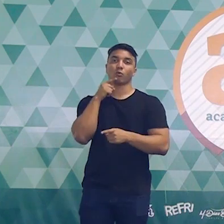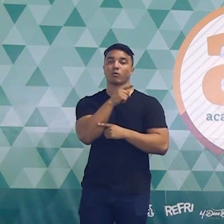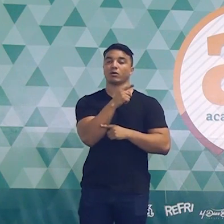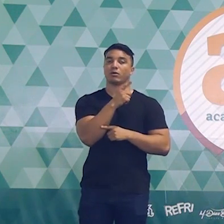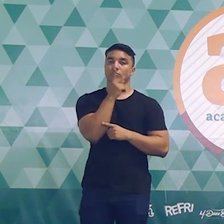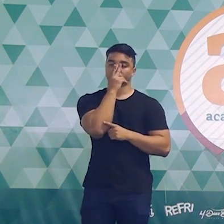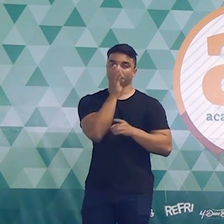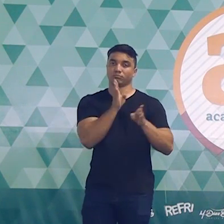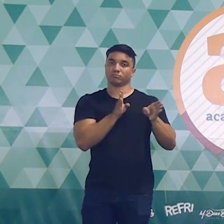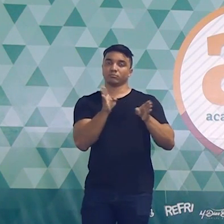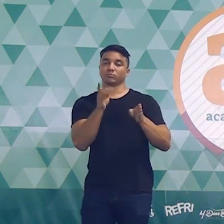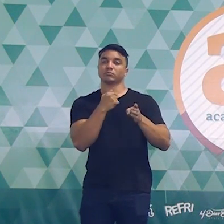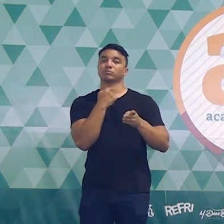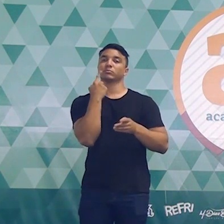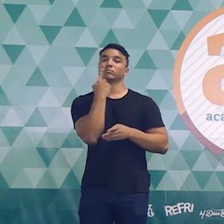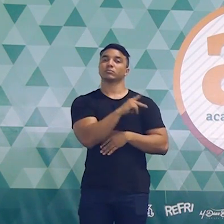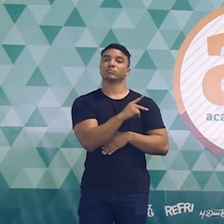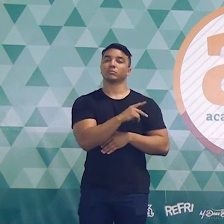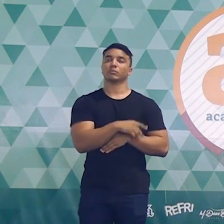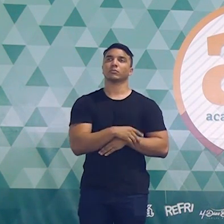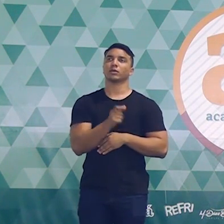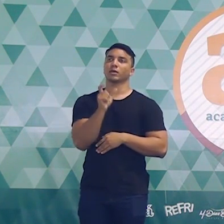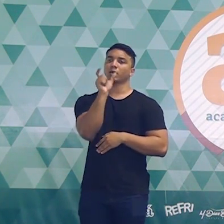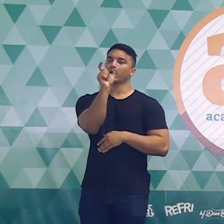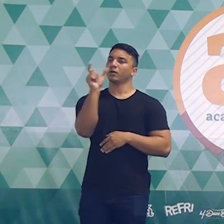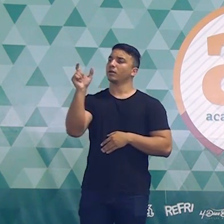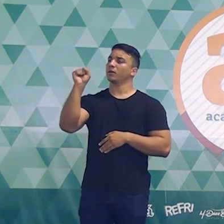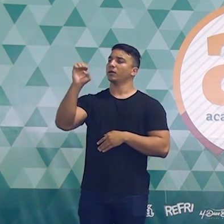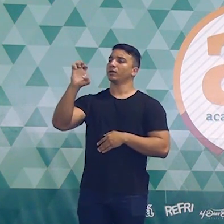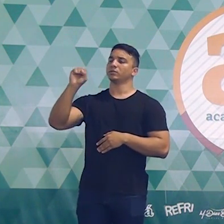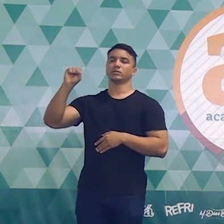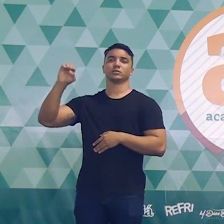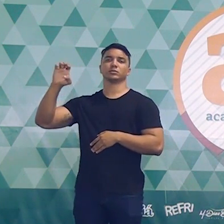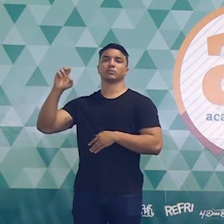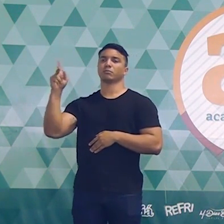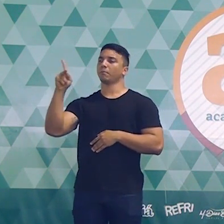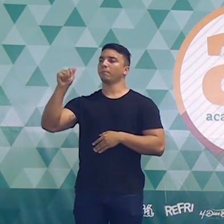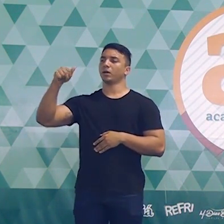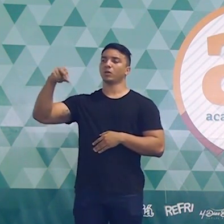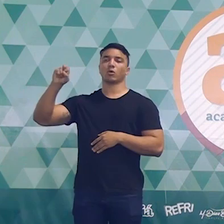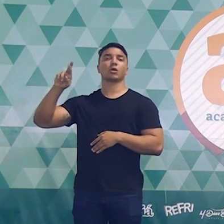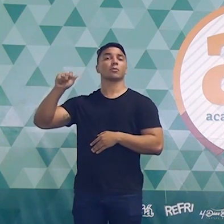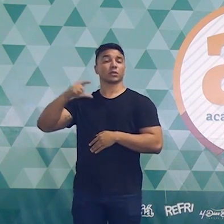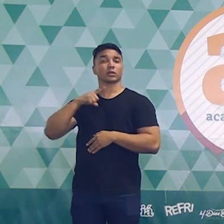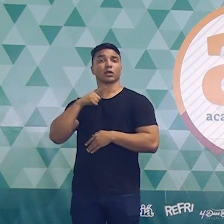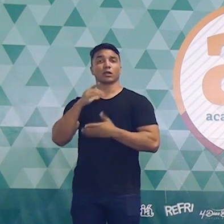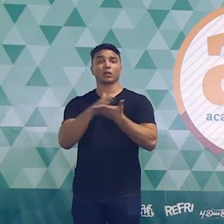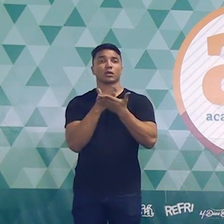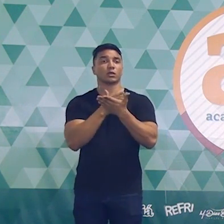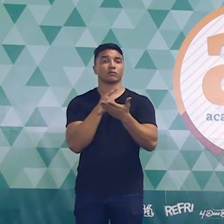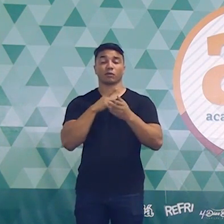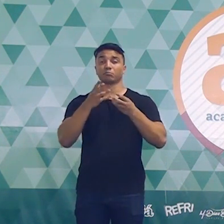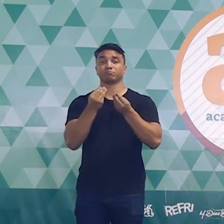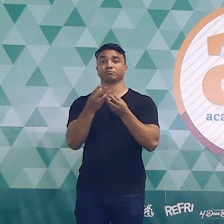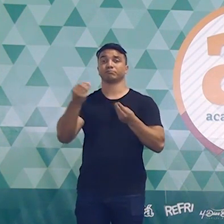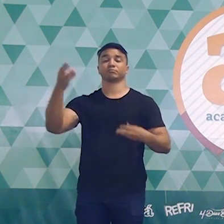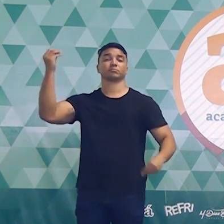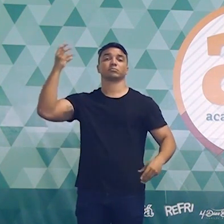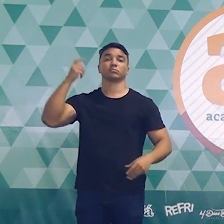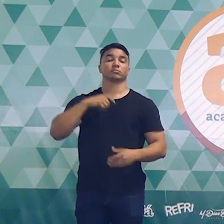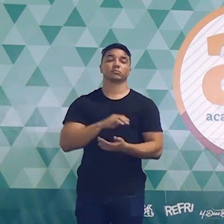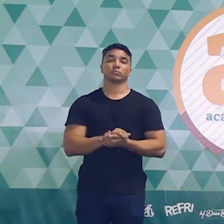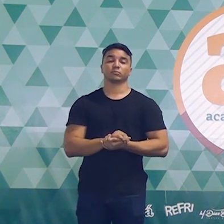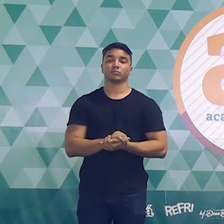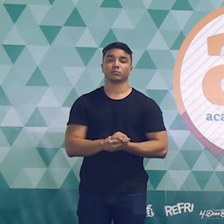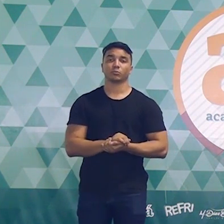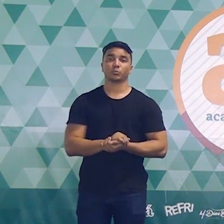panorama, Diego, gostei, esse panorama, pode aproveitar, está no livro aí, tem um monte de expressões para você